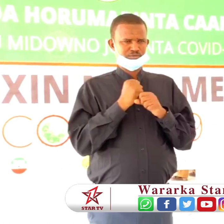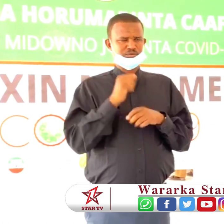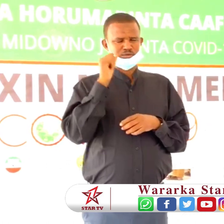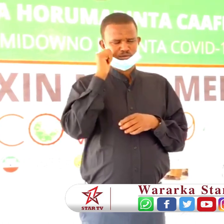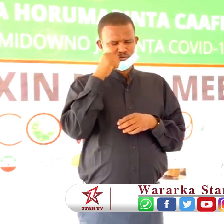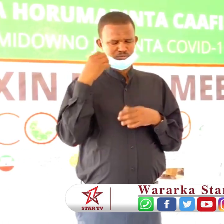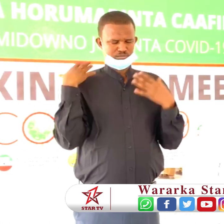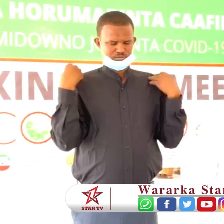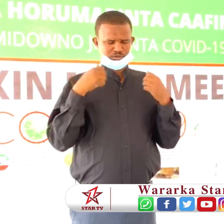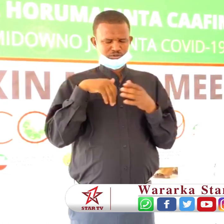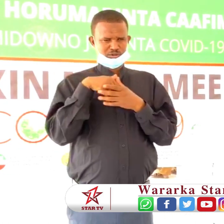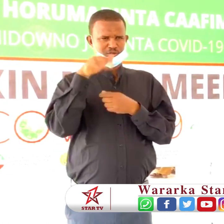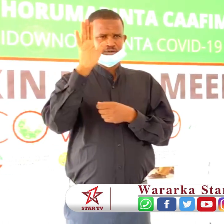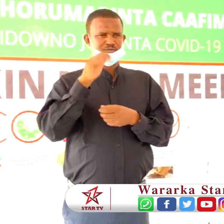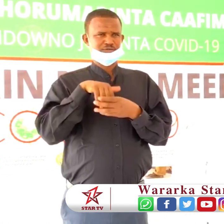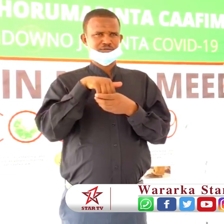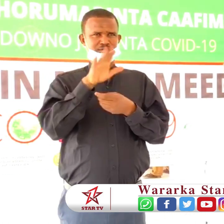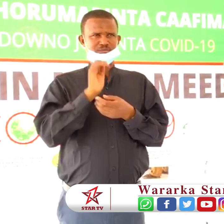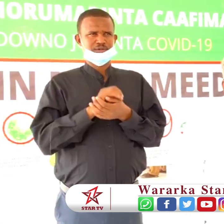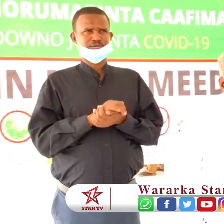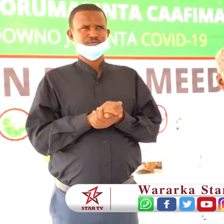cusub oo laga saaray isbitaalada.